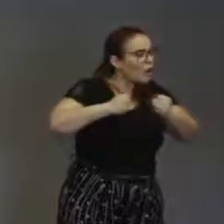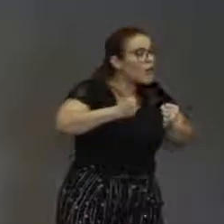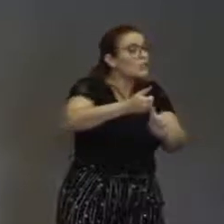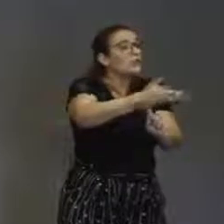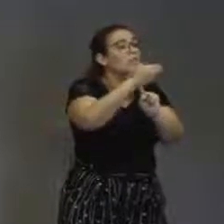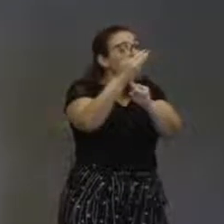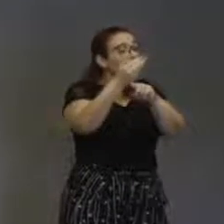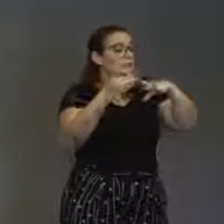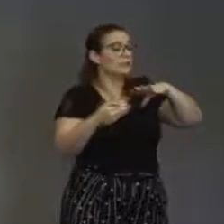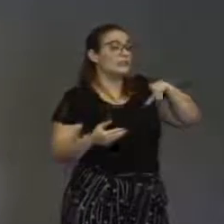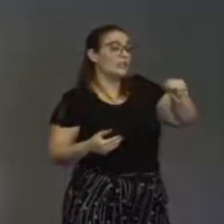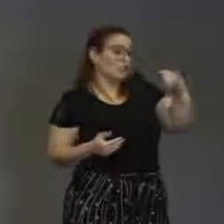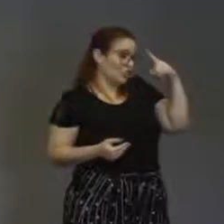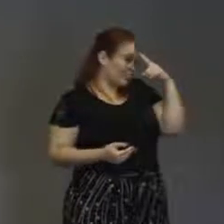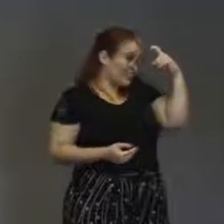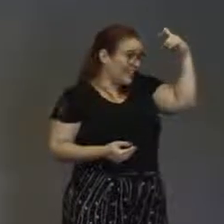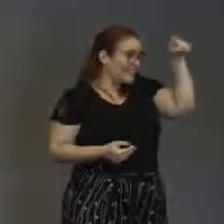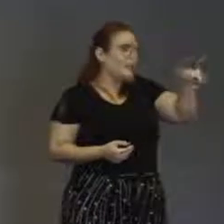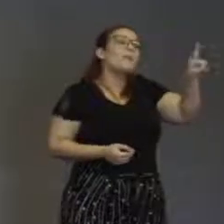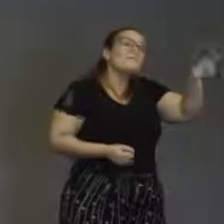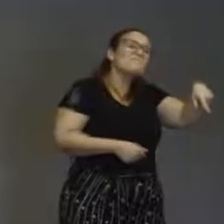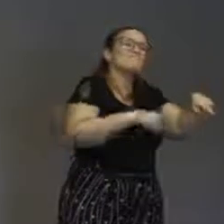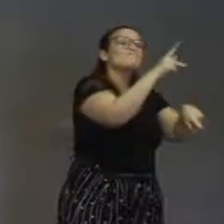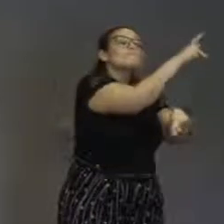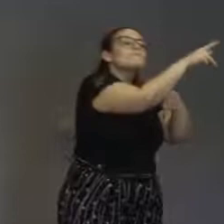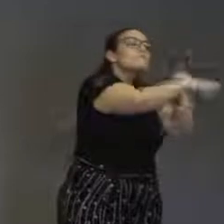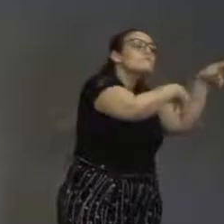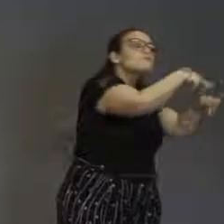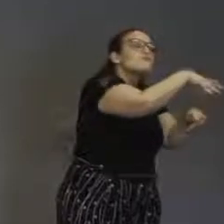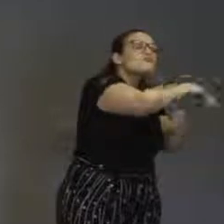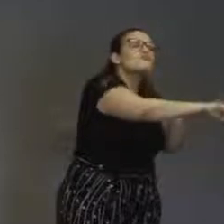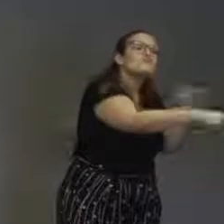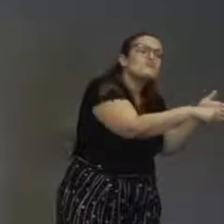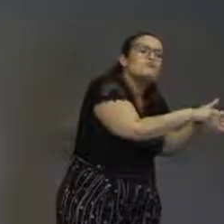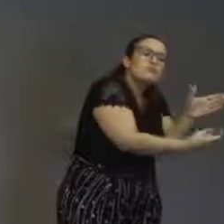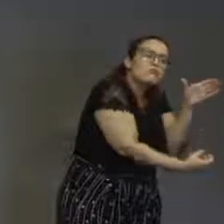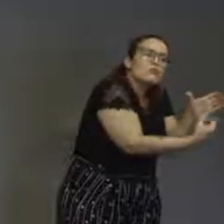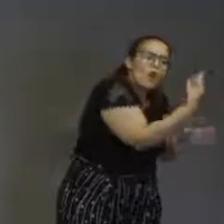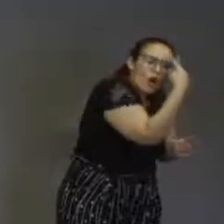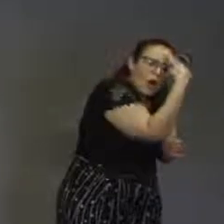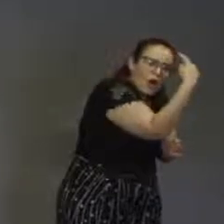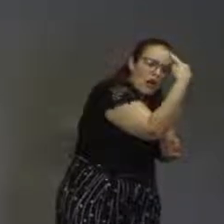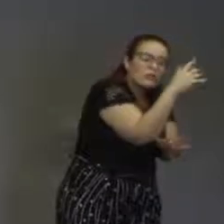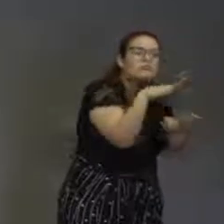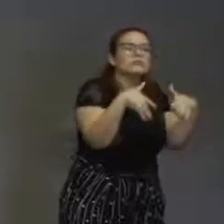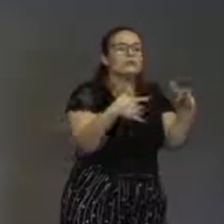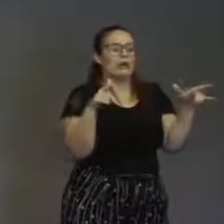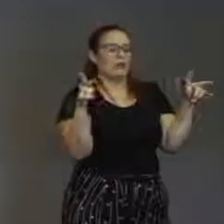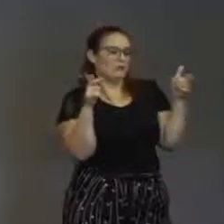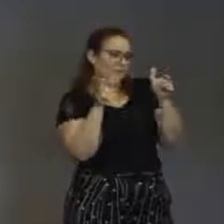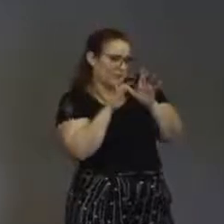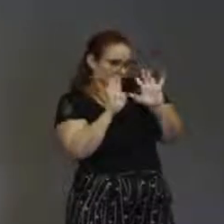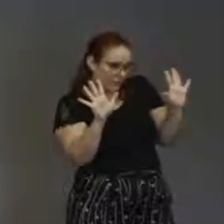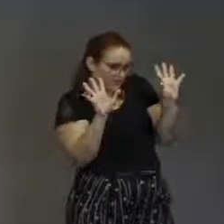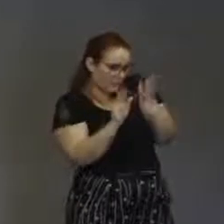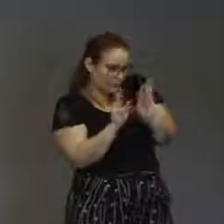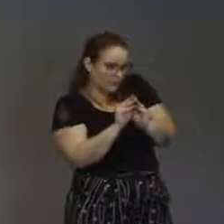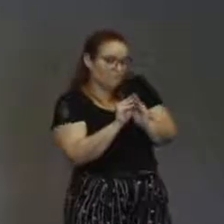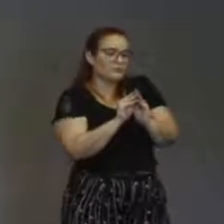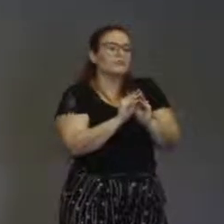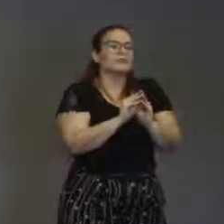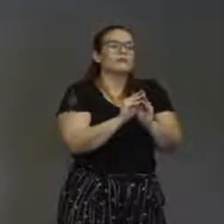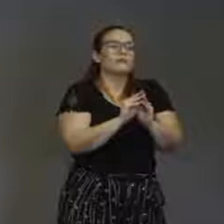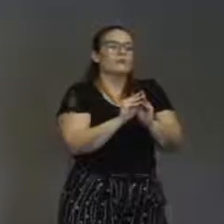cidade criativa, são criadas pelos próprios cidadãos. Então, assim, bem resumidamente, isso aí é da Fundação